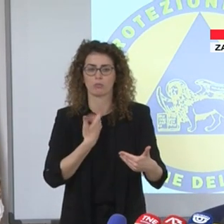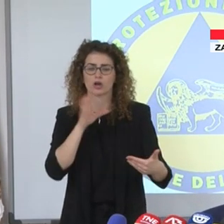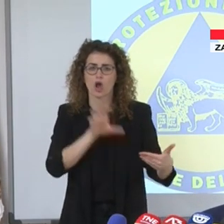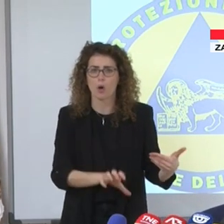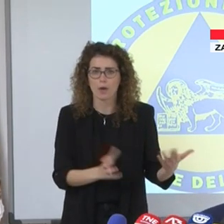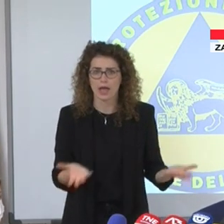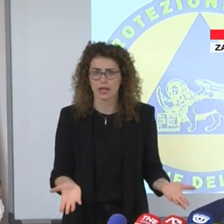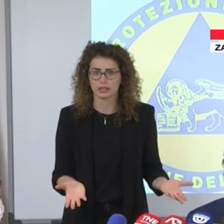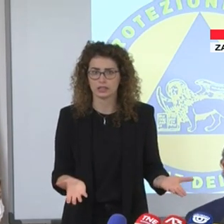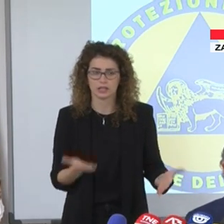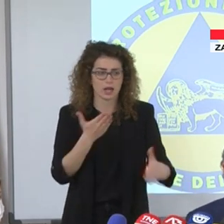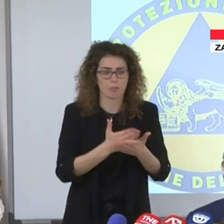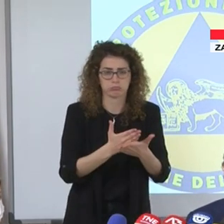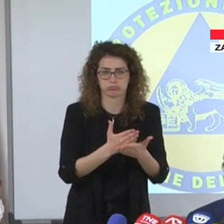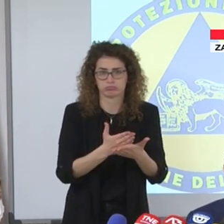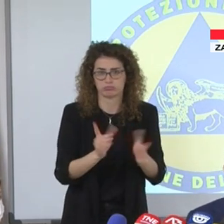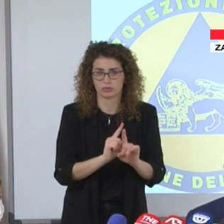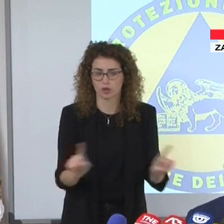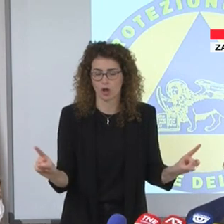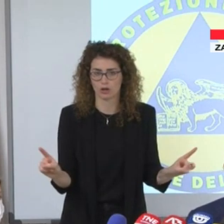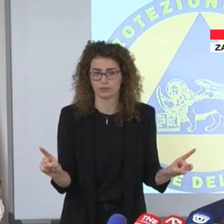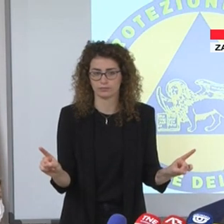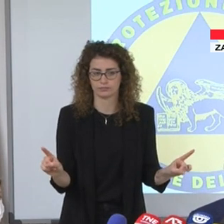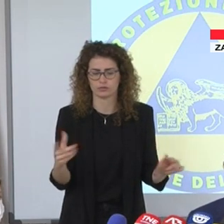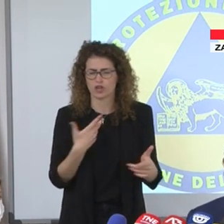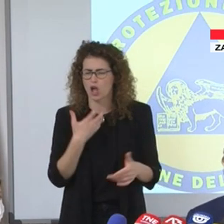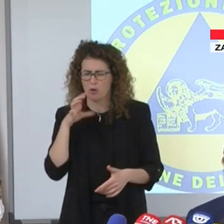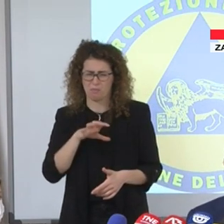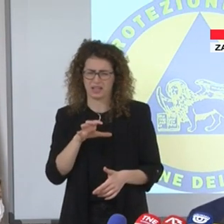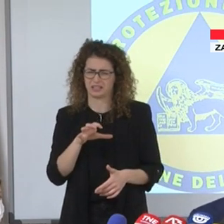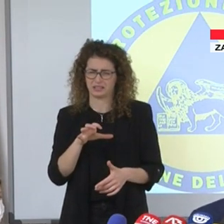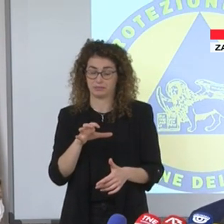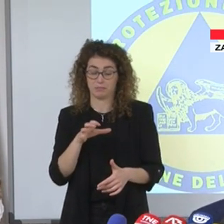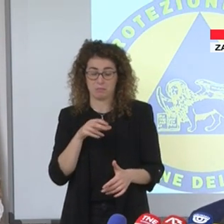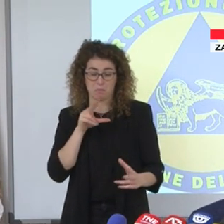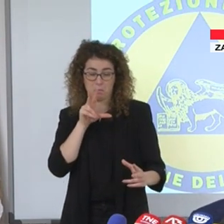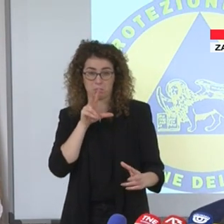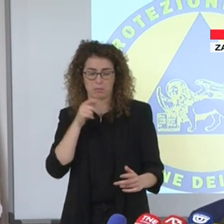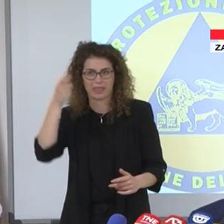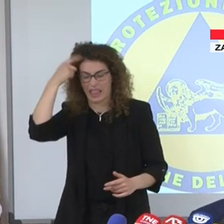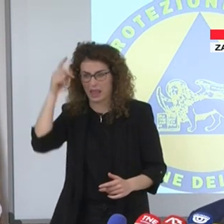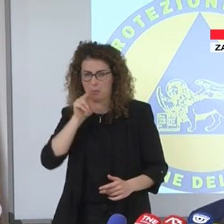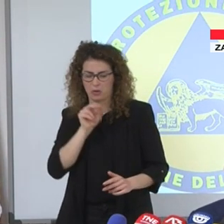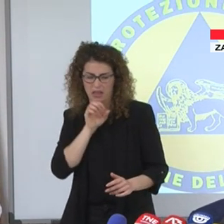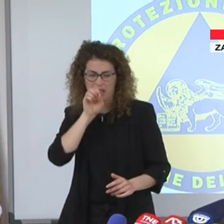commenti, ce li abbiamo tutti i commenti, cioè voi non avete idea di cosa è venuto fuori da quelle bocche, da quelle